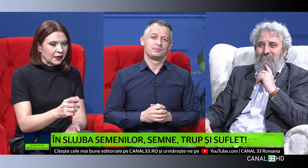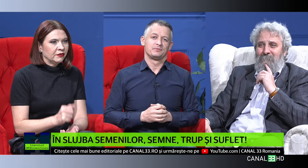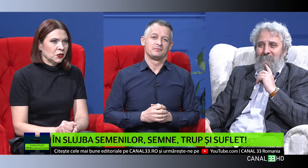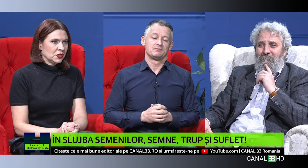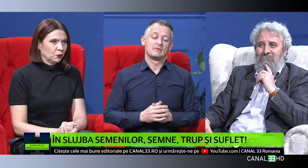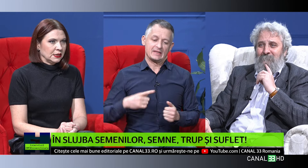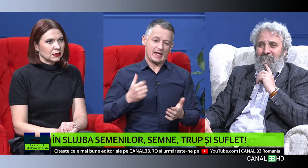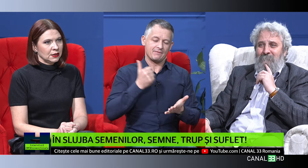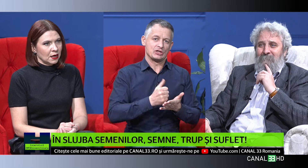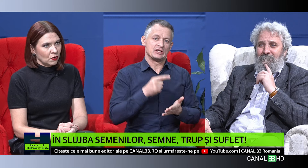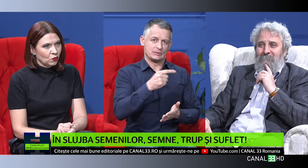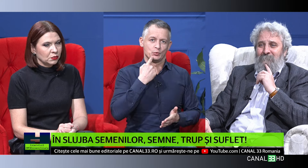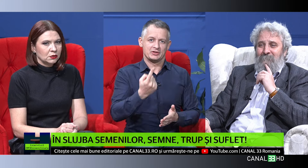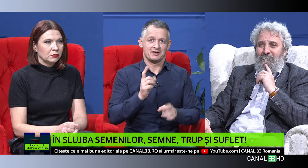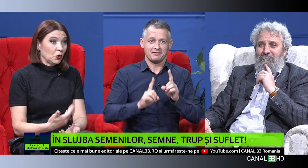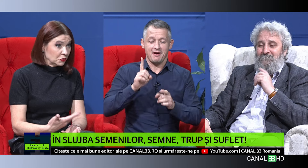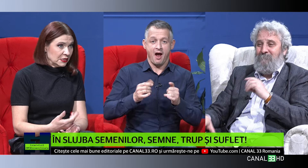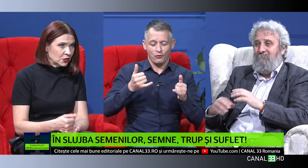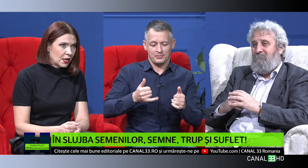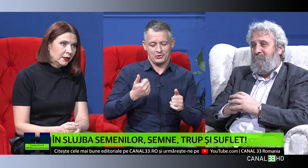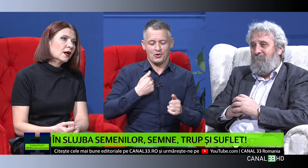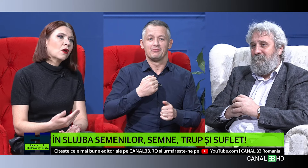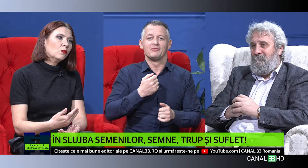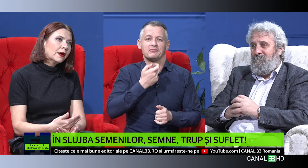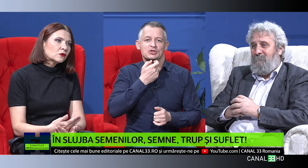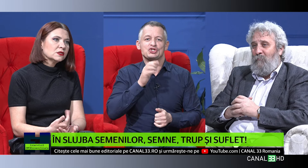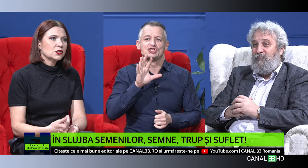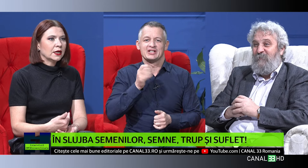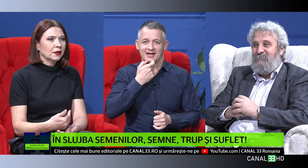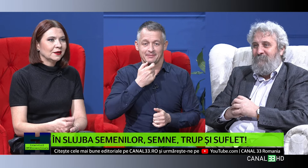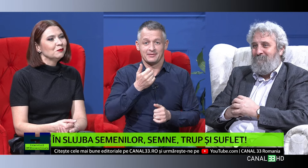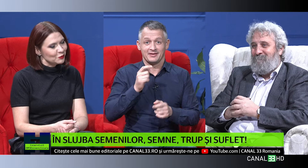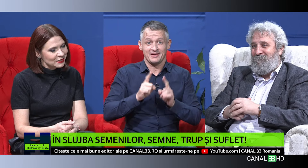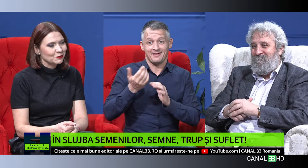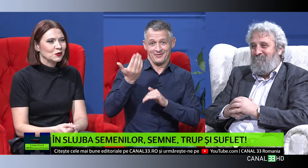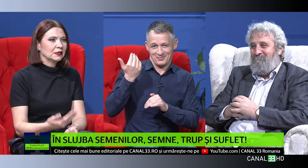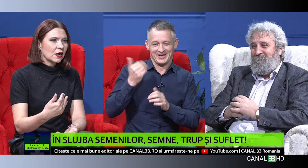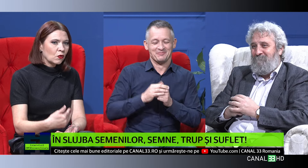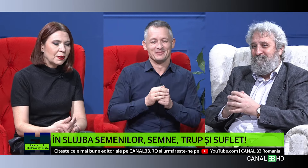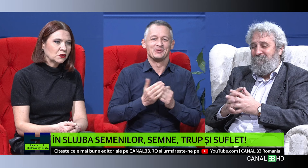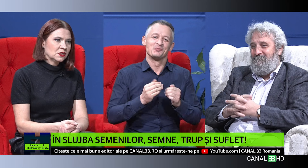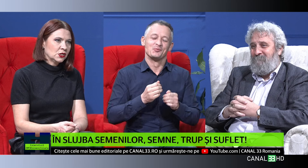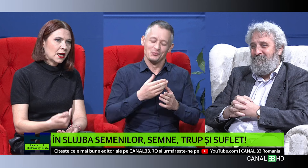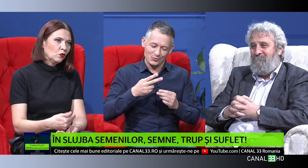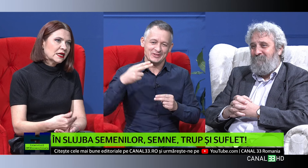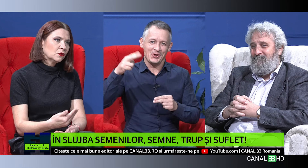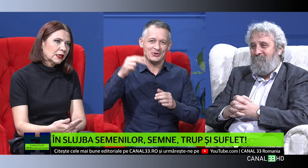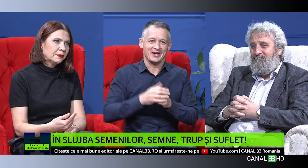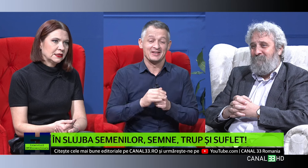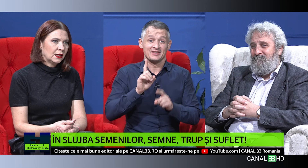E adevărat ce spuneți, că dacă acum, eu am 50 de ani, dacă acum 40 de ani, mulțumesc frumos, dacă acum 40 de ani lumea se uita pe